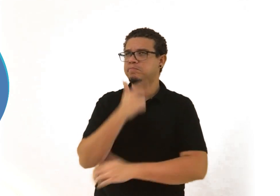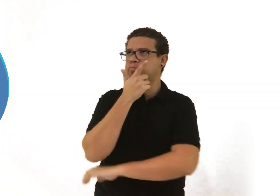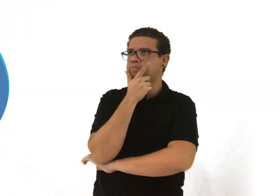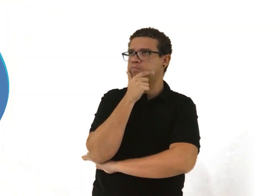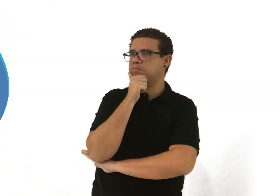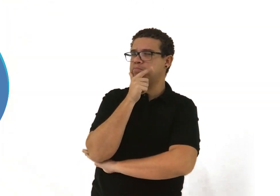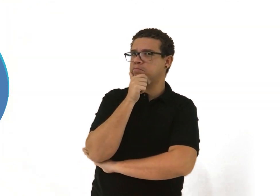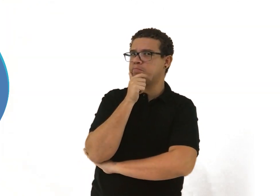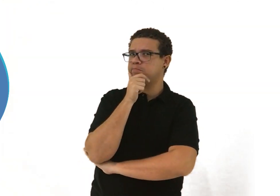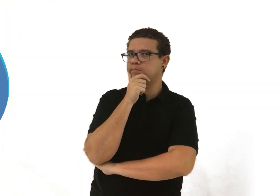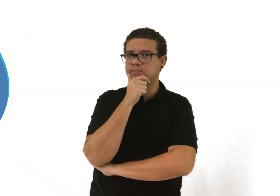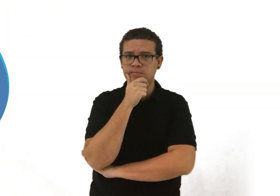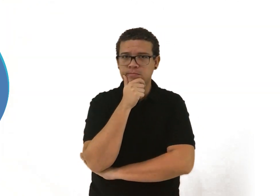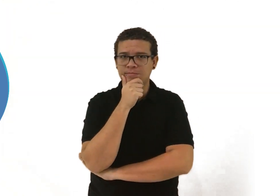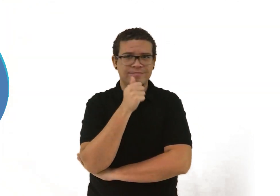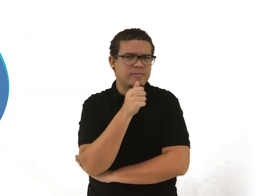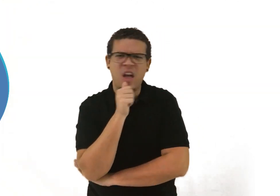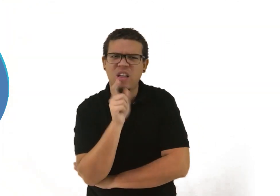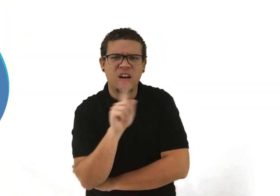a palavra, o sinal produzido?